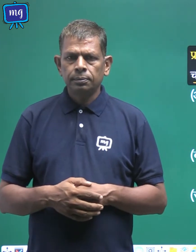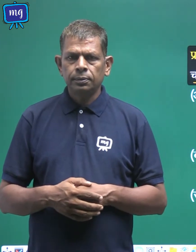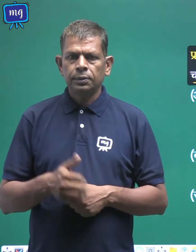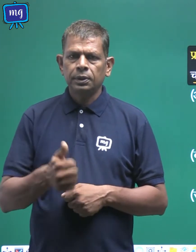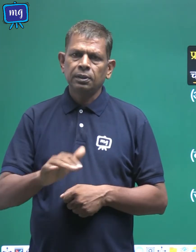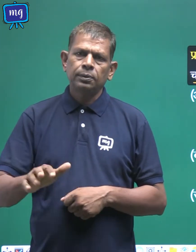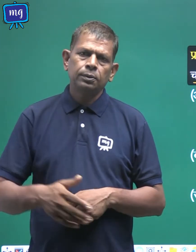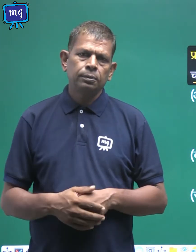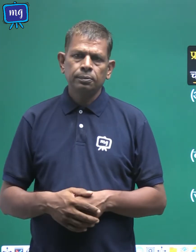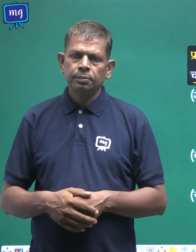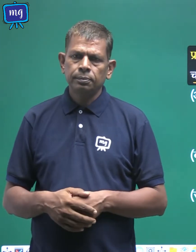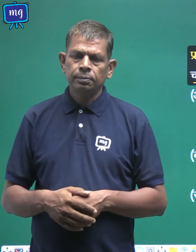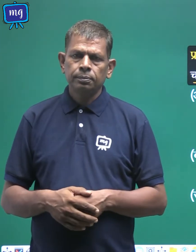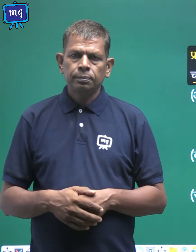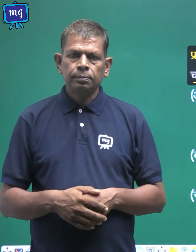ठीक है बच्चों।